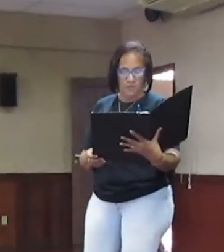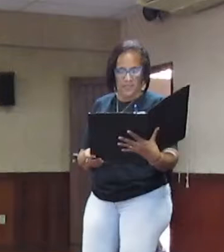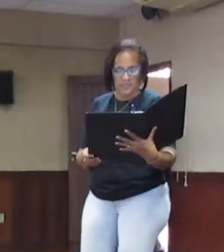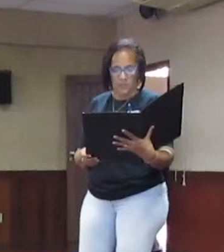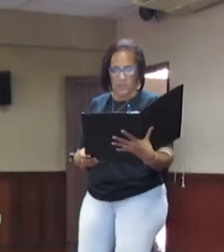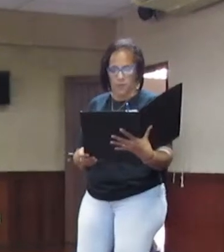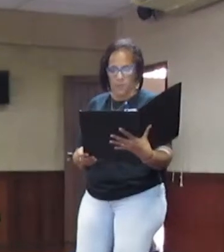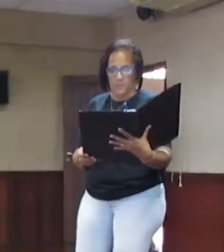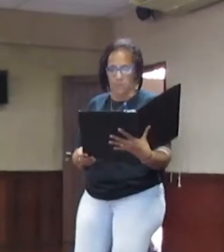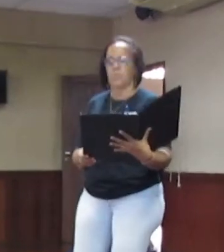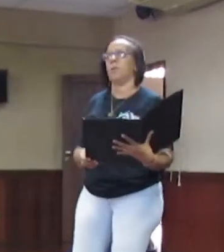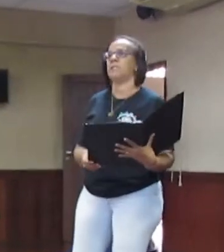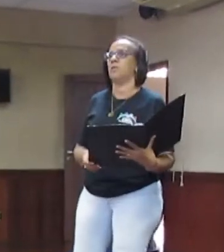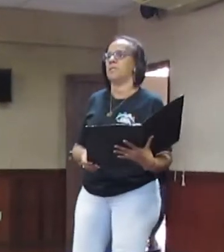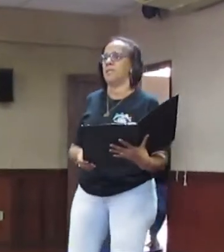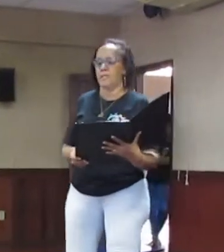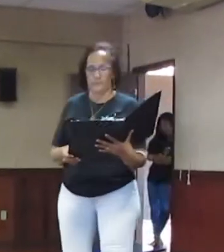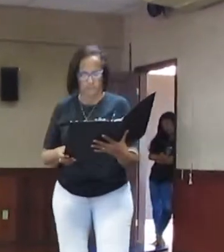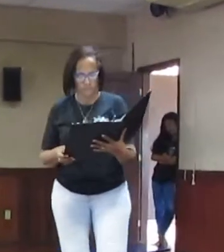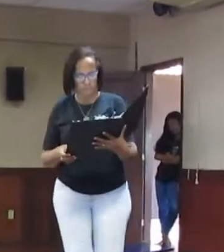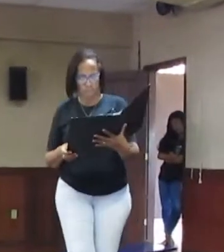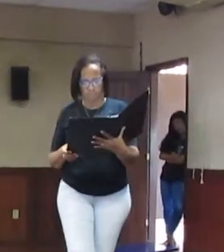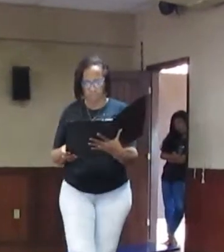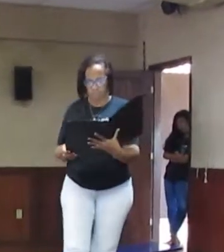forma de reflexão e transformação na educação brasileira.